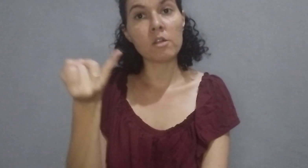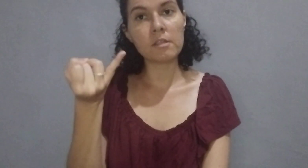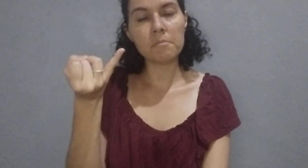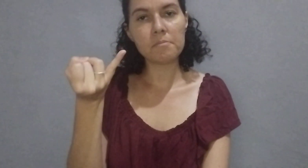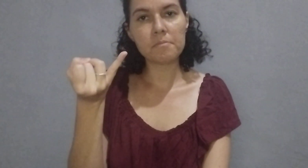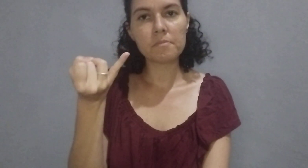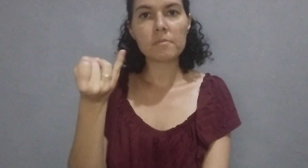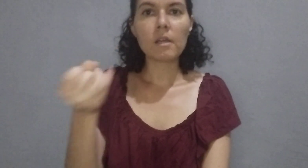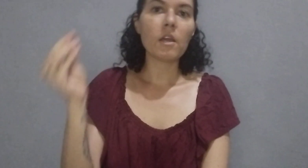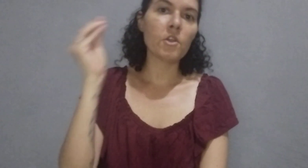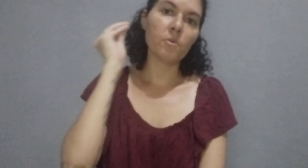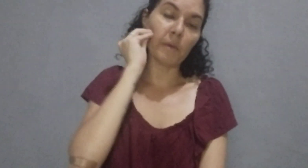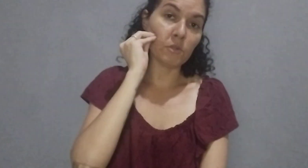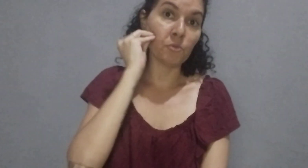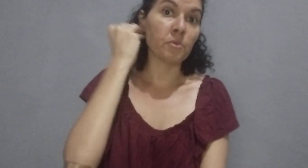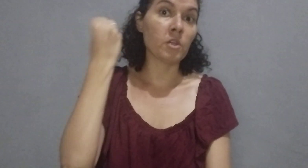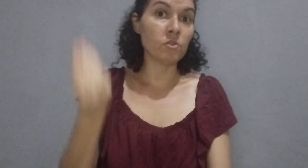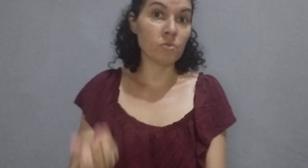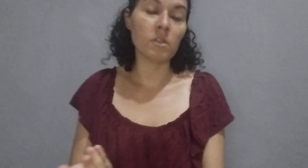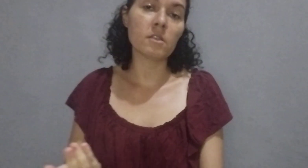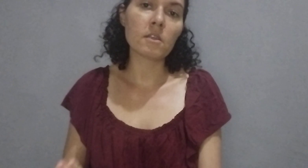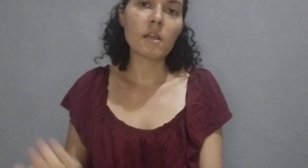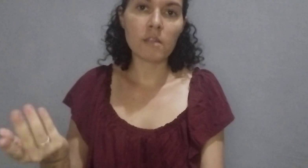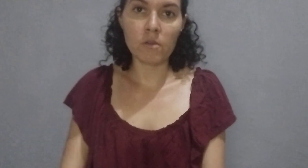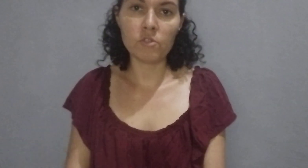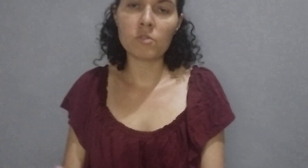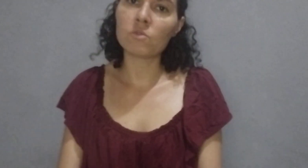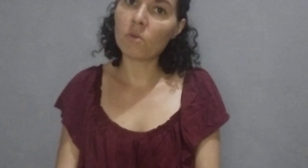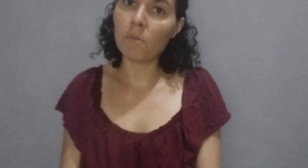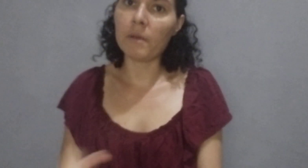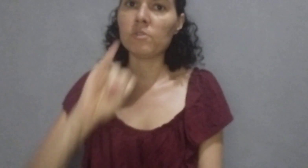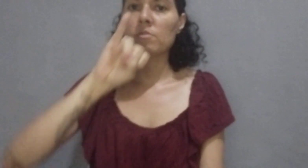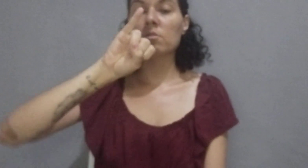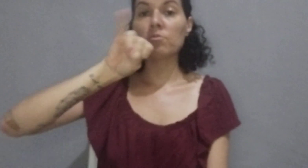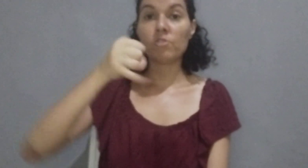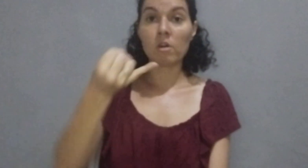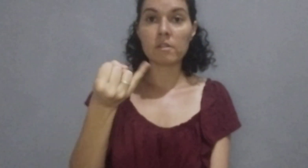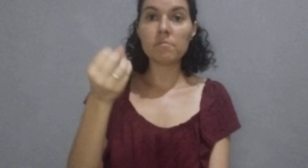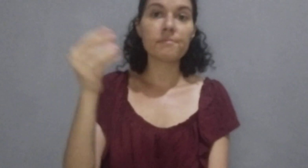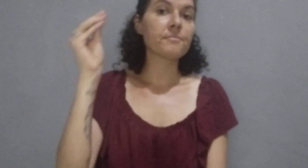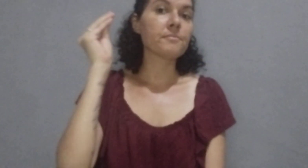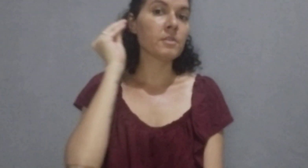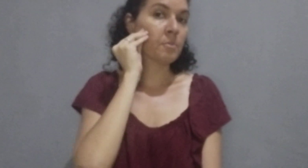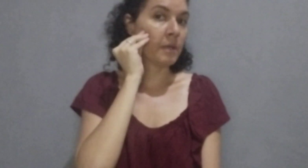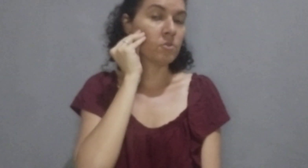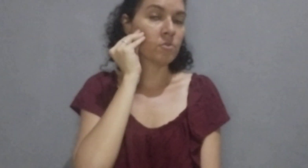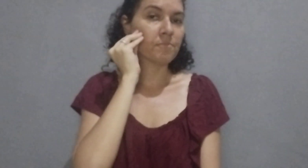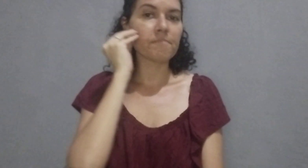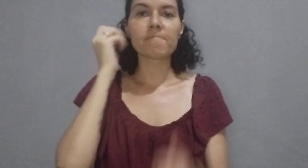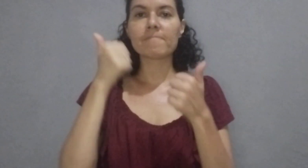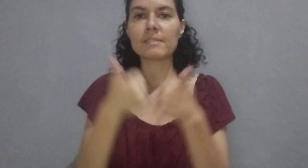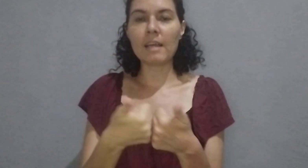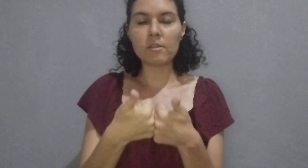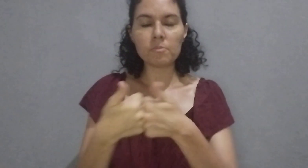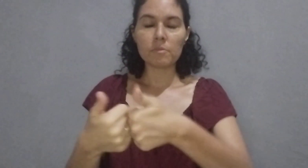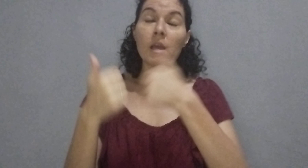J, e um beijo, porque Judas traiu Jesus com um beijo. Então, J e um beijo, certo?